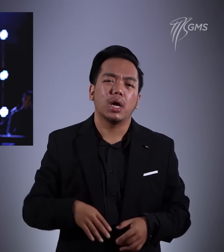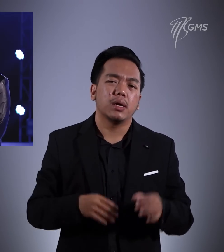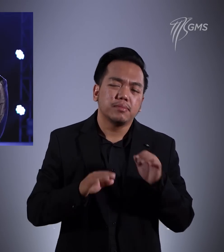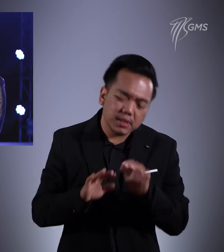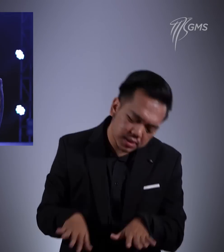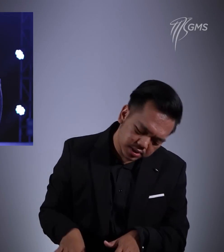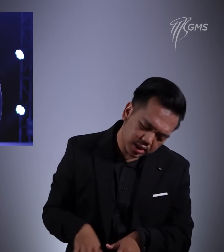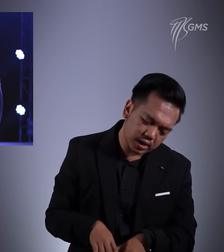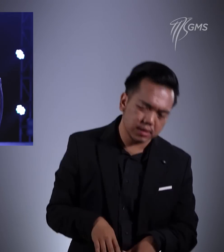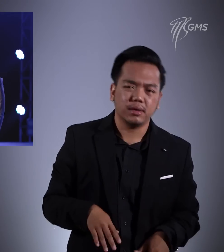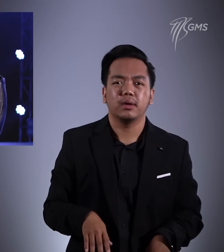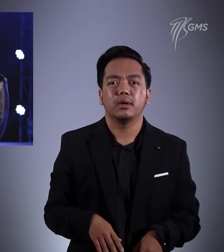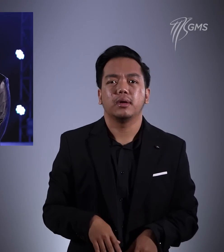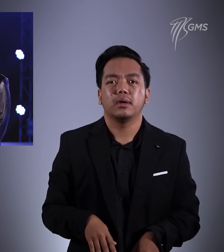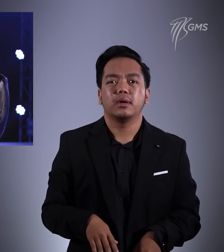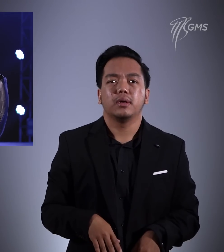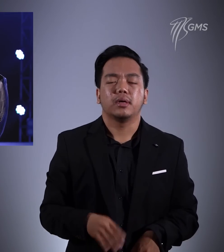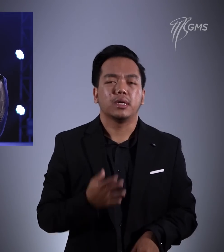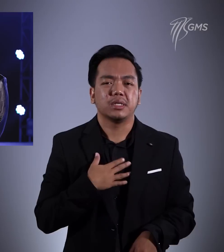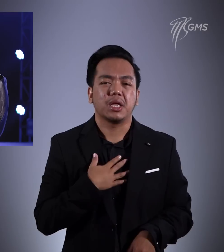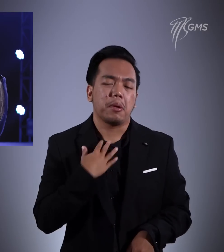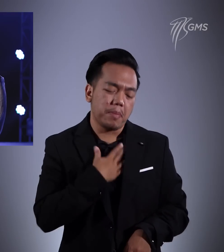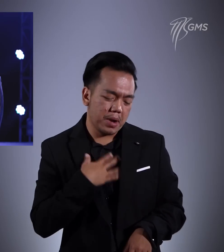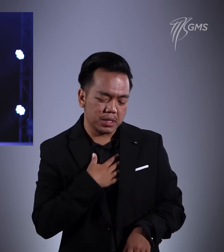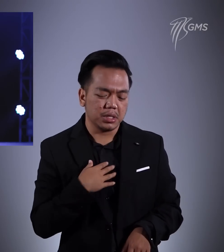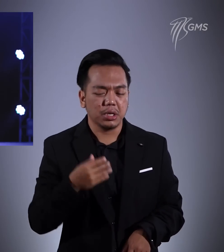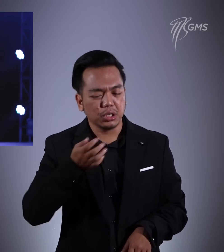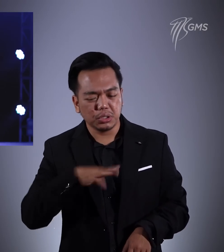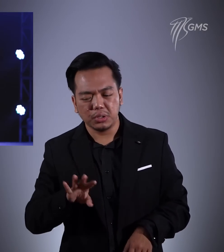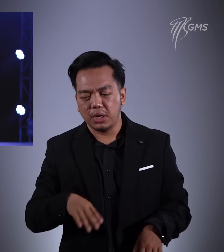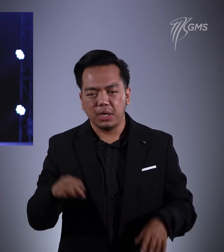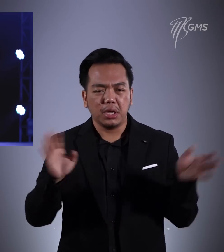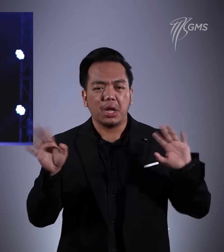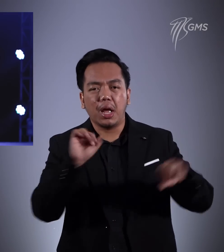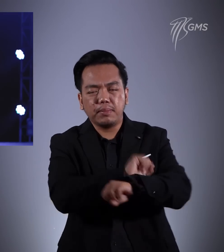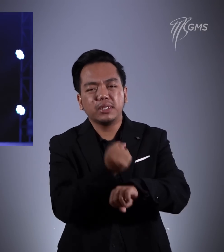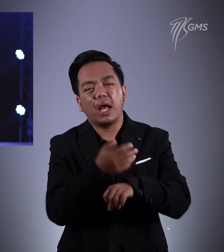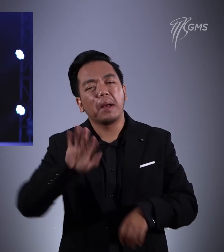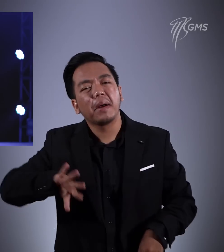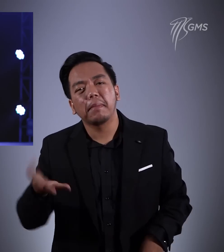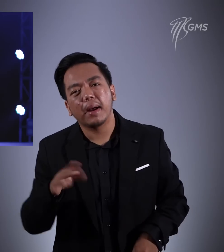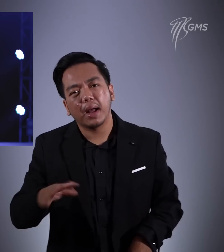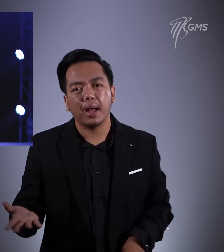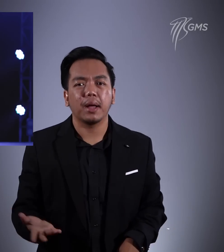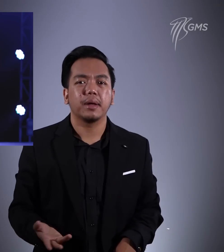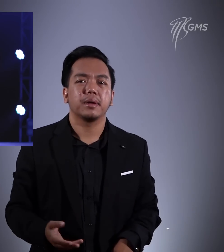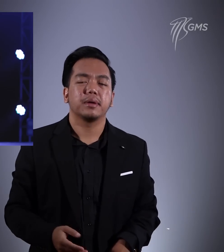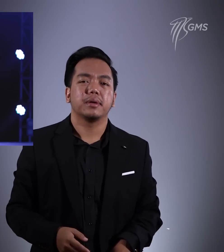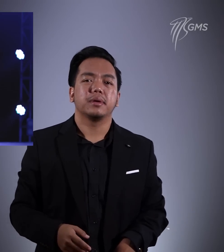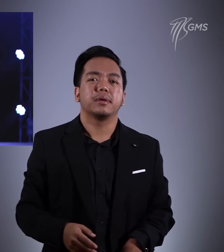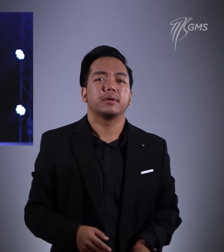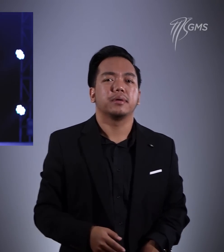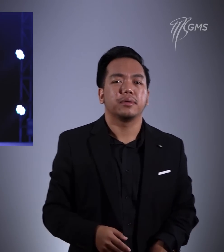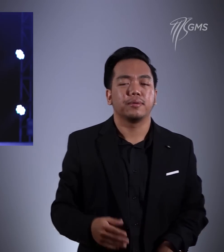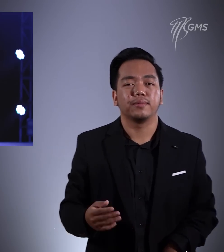kalah, terpuruk, jatuh ketiban tangga, sudah jatuh tertimpa lagi. Ya sudahlah. Biasanya kita